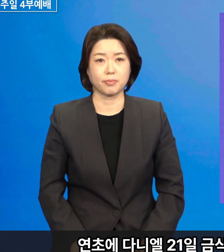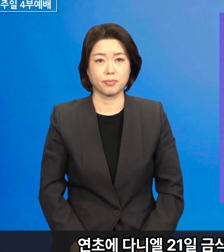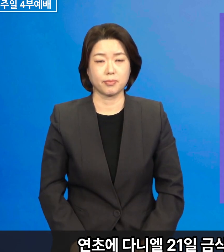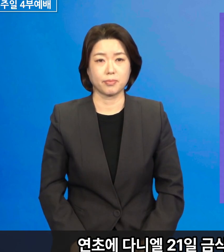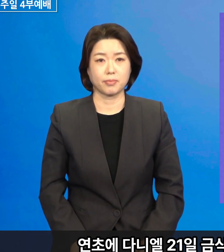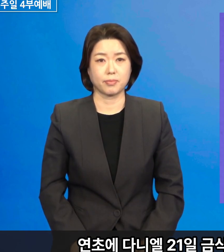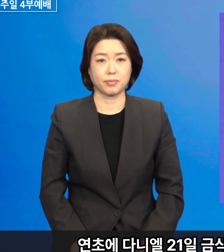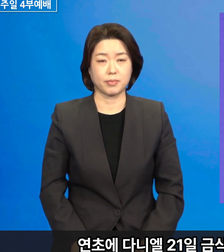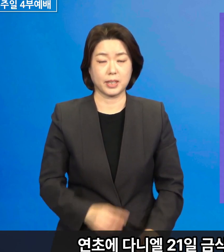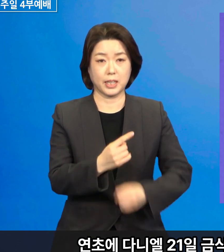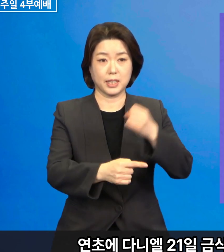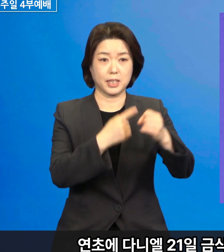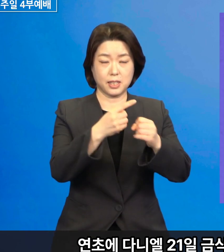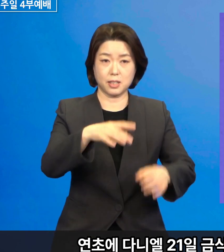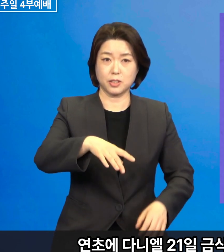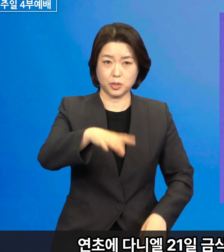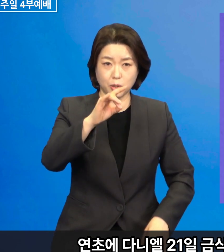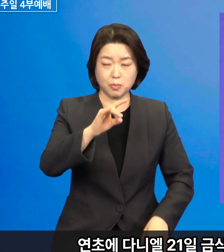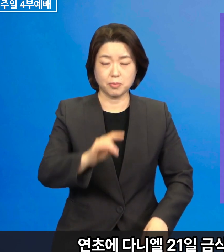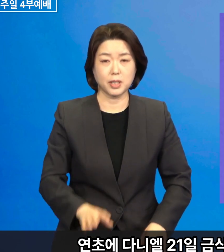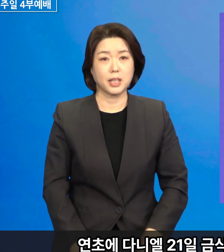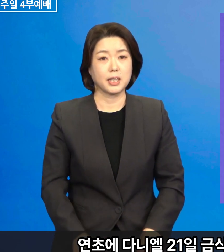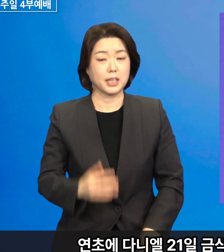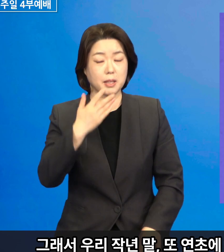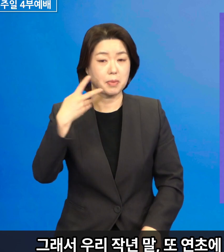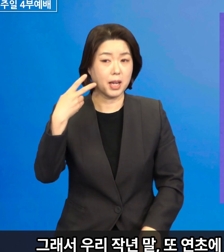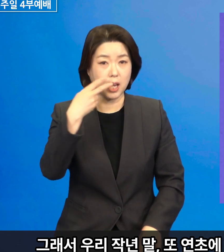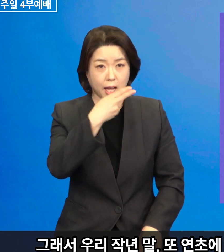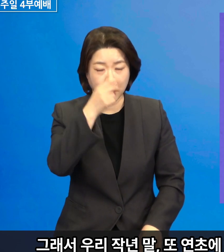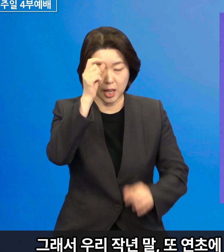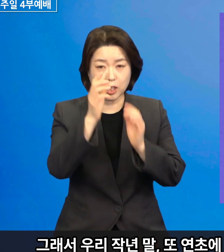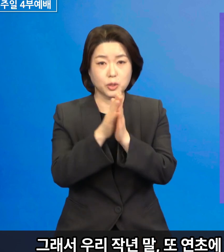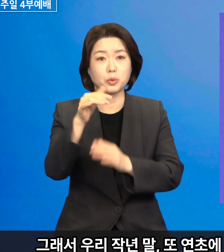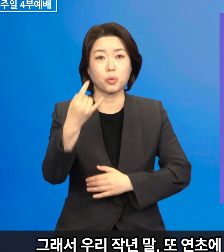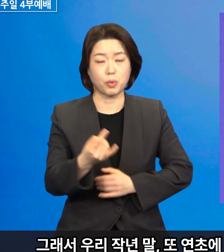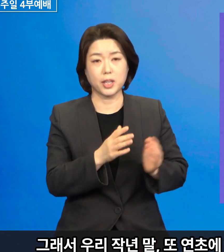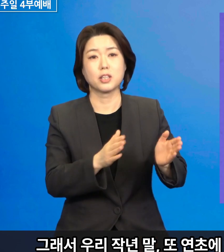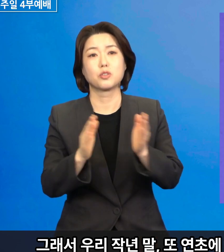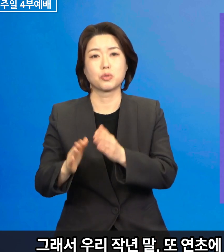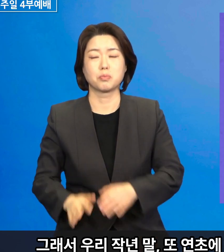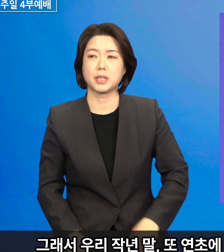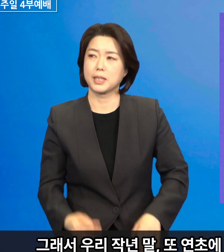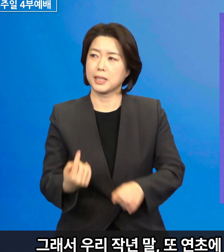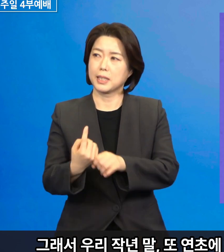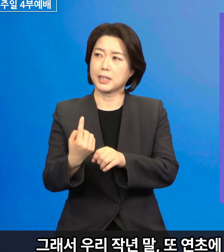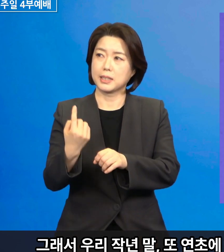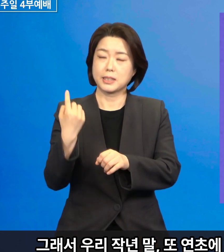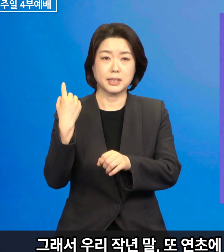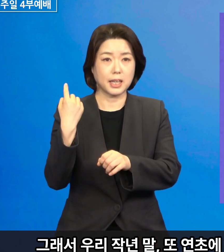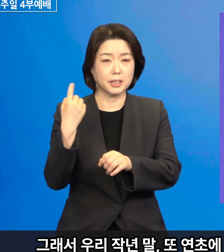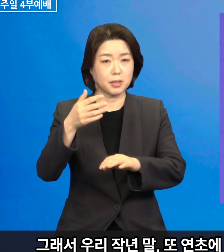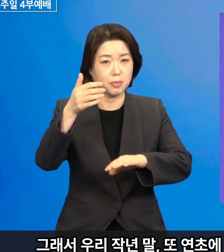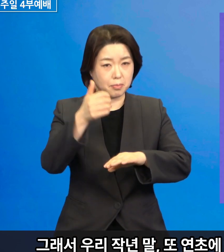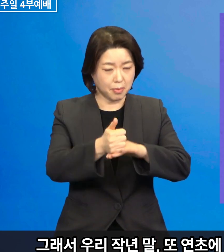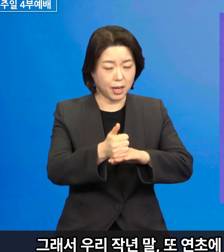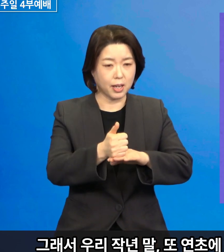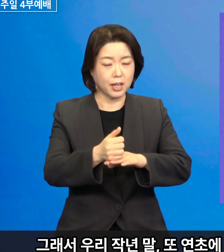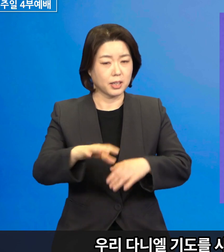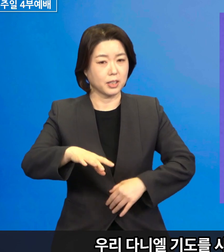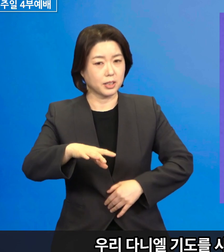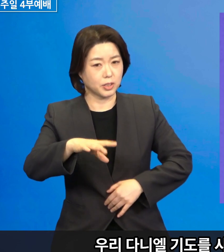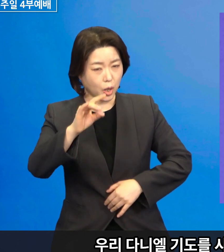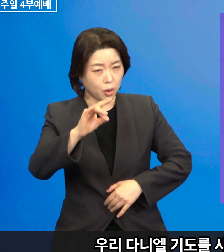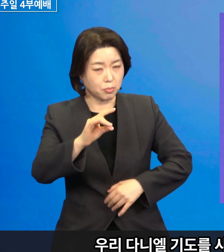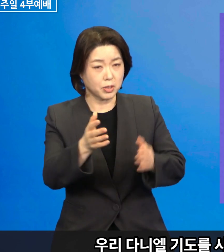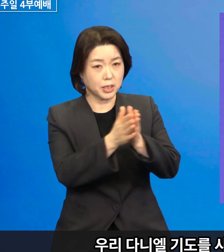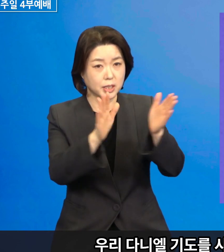연초에 지금 다니엘 21일 금식 기도가 예정되어 있습니다. 그래서 우리 작년 말 또 연초에 했던 것처럼 우리가 기도할 것이고 우리